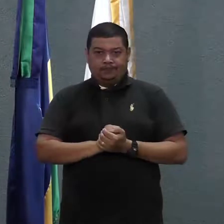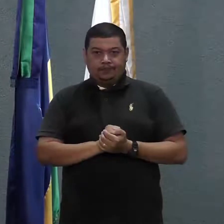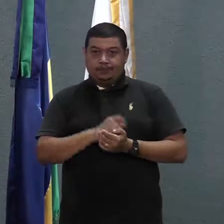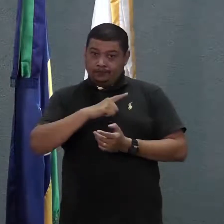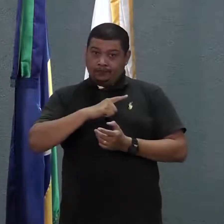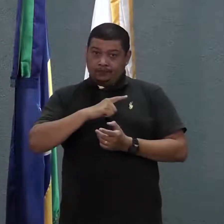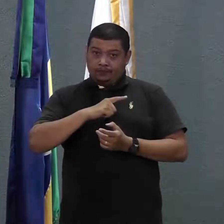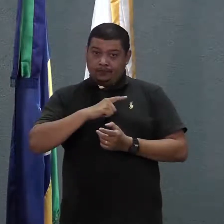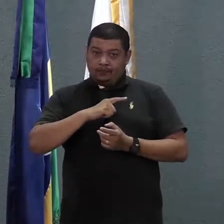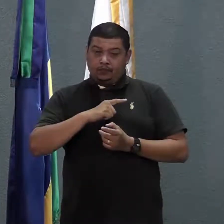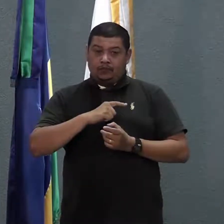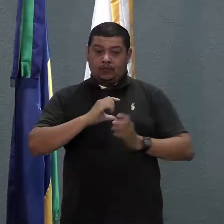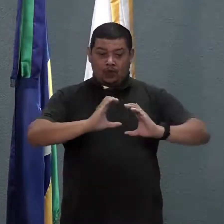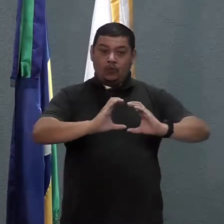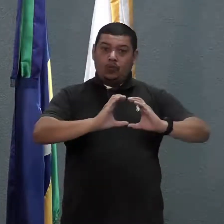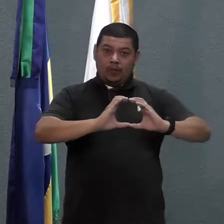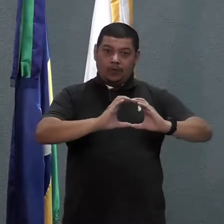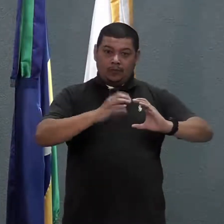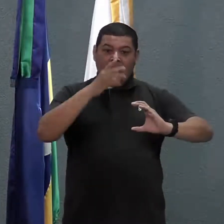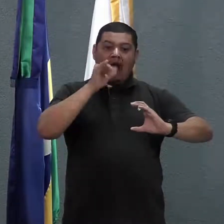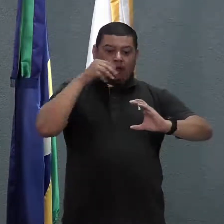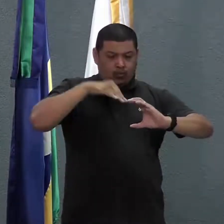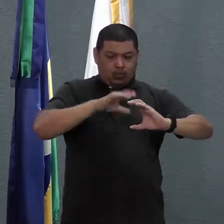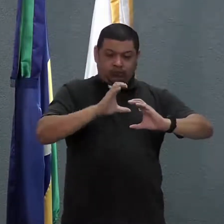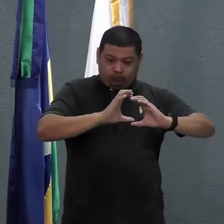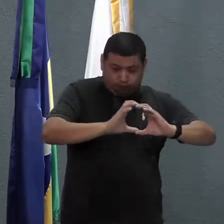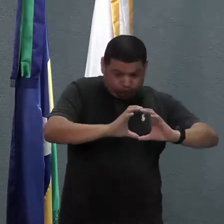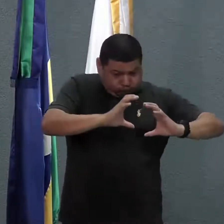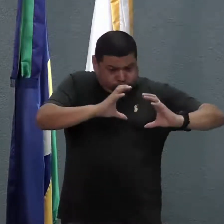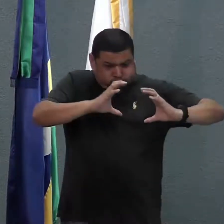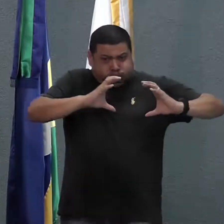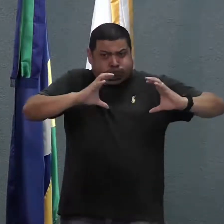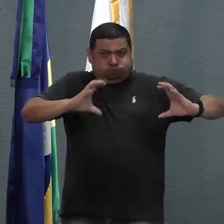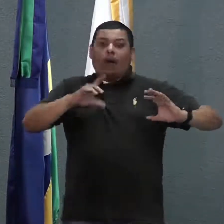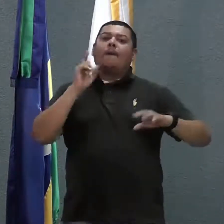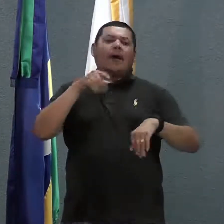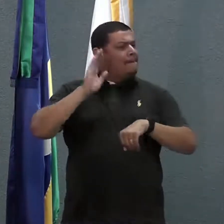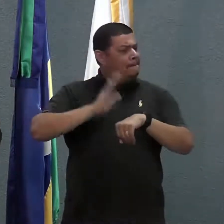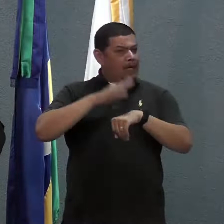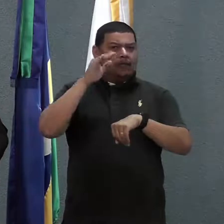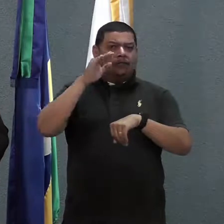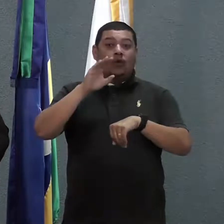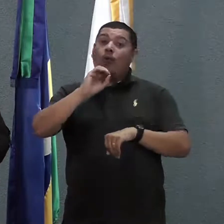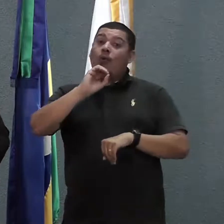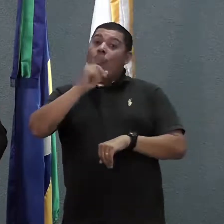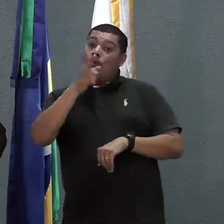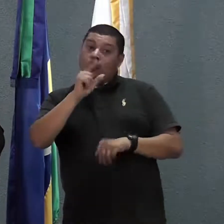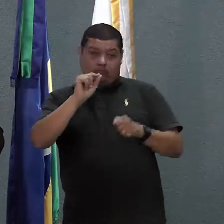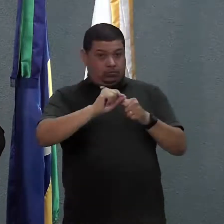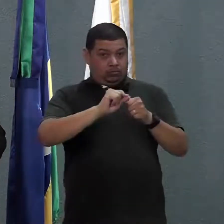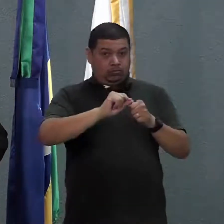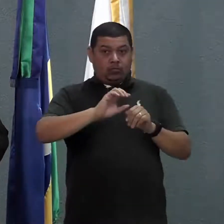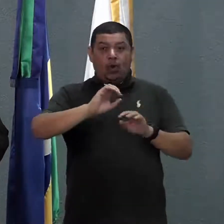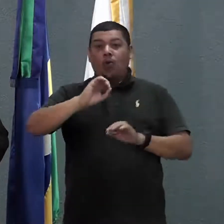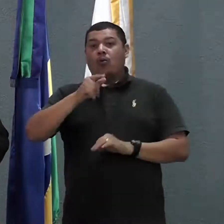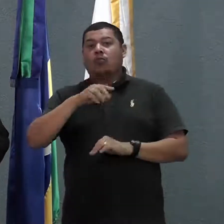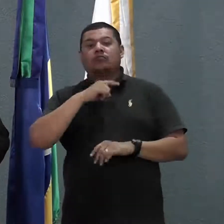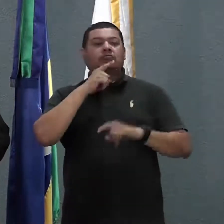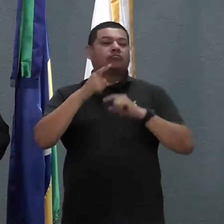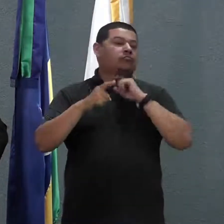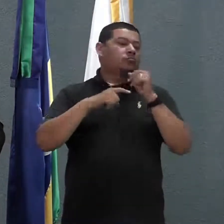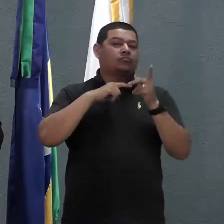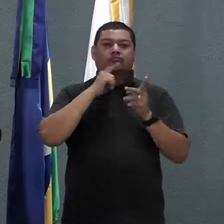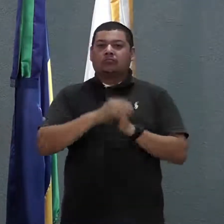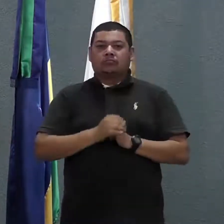que aumentar os bueiros e vai ter que aumentar toda a tubulação. Ou você faz, ou não vai